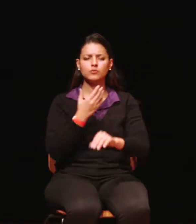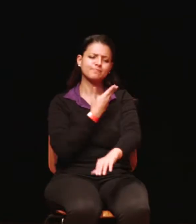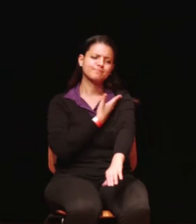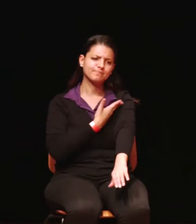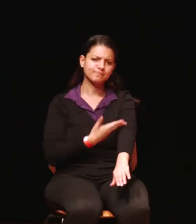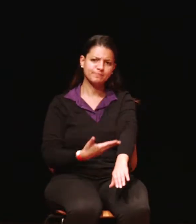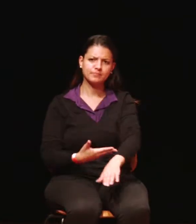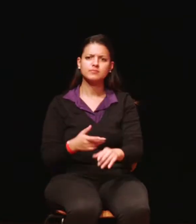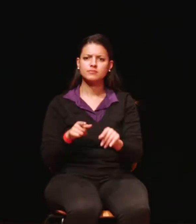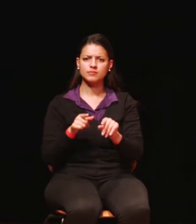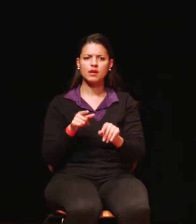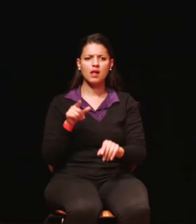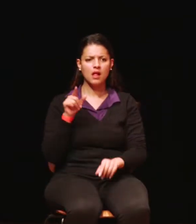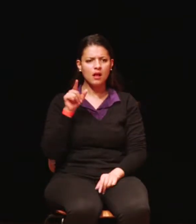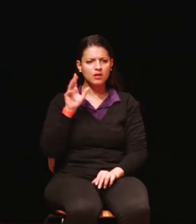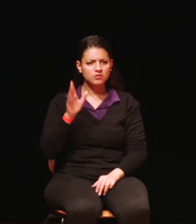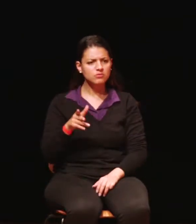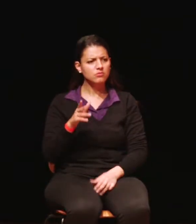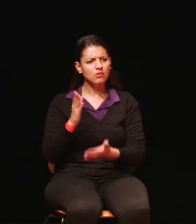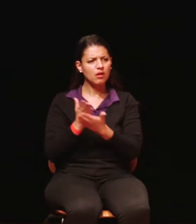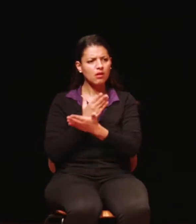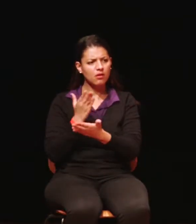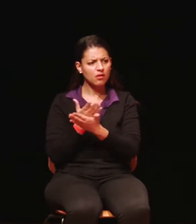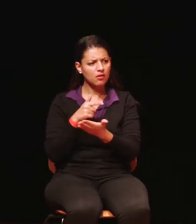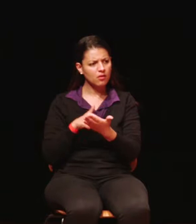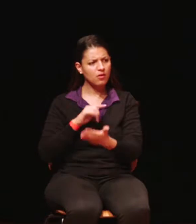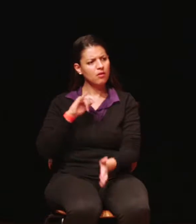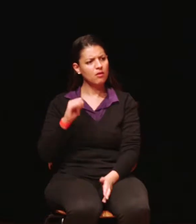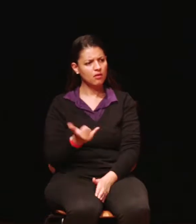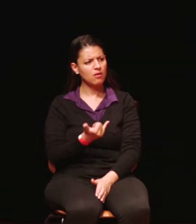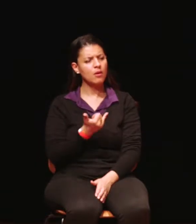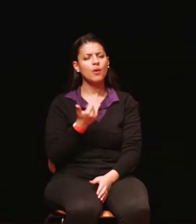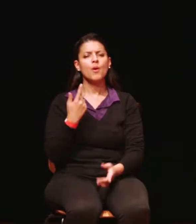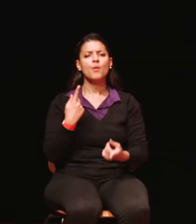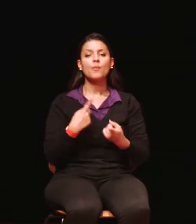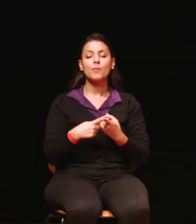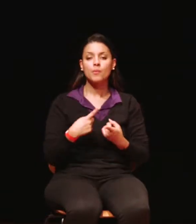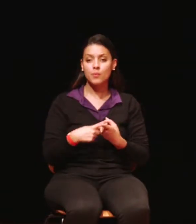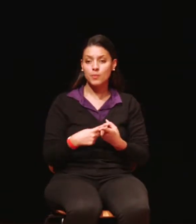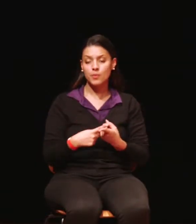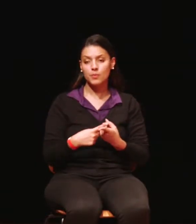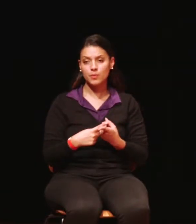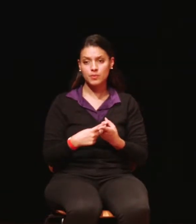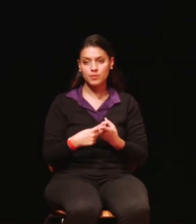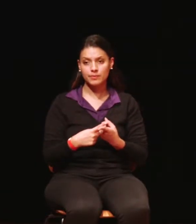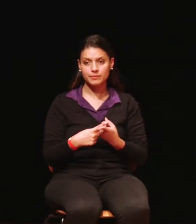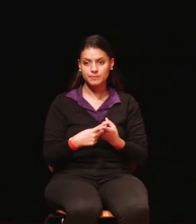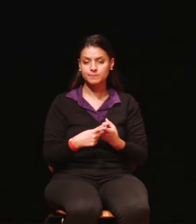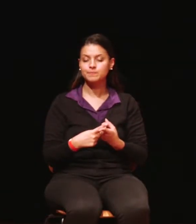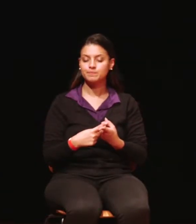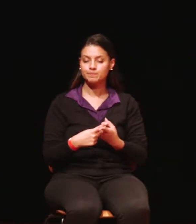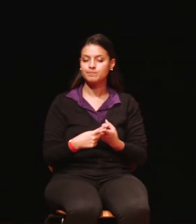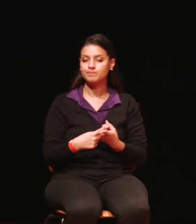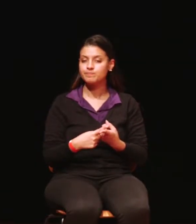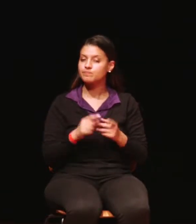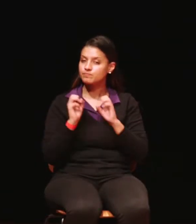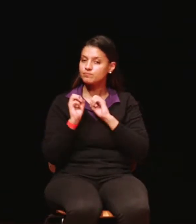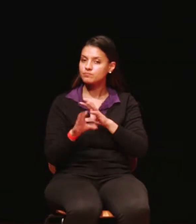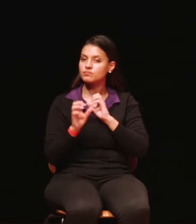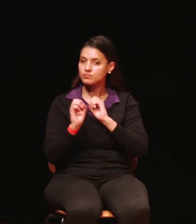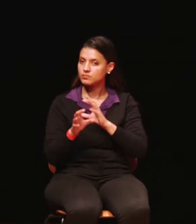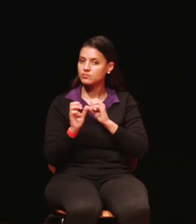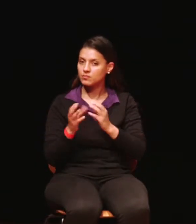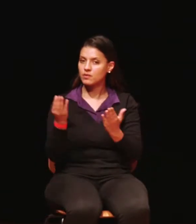moderna, utilizam esse tipo de fonte porque é uma fonte que registra os